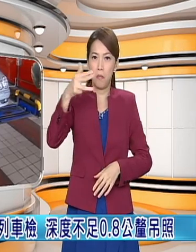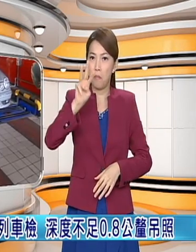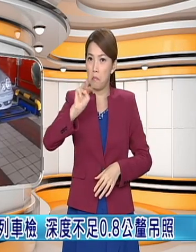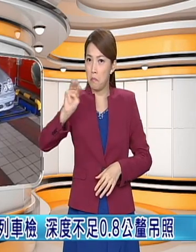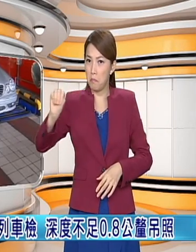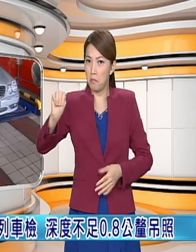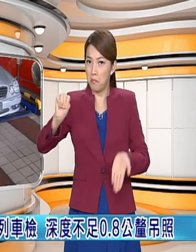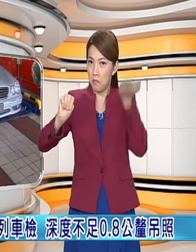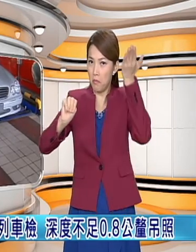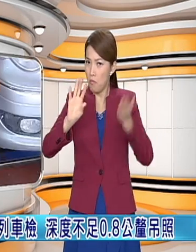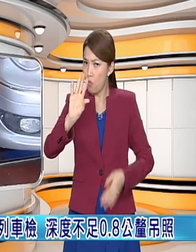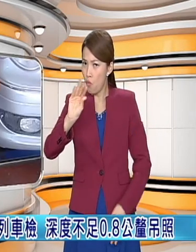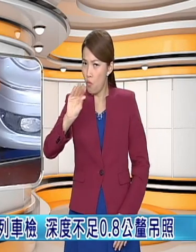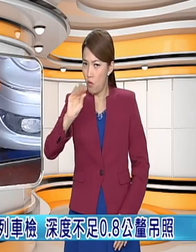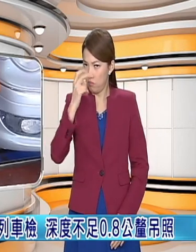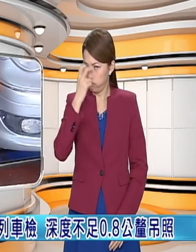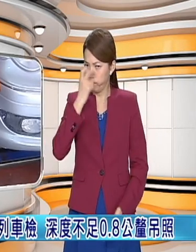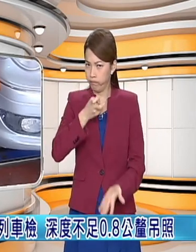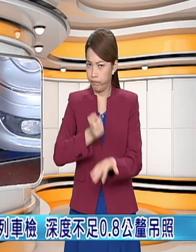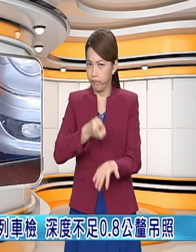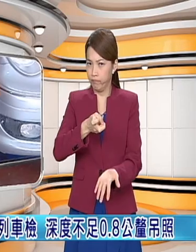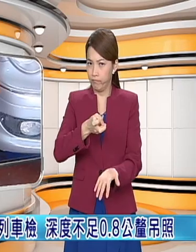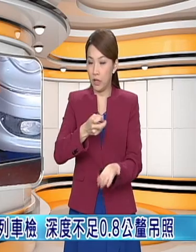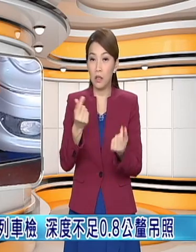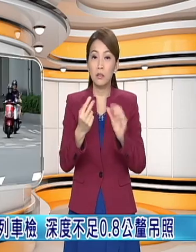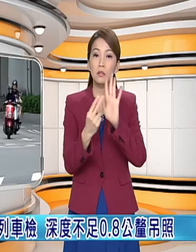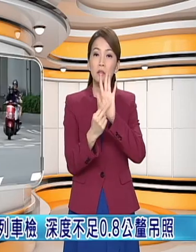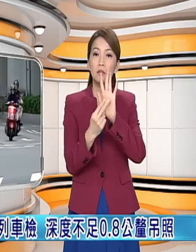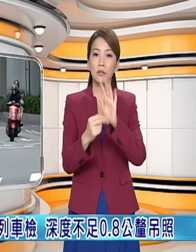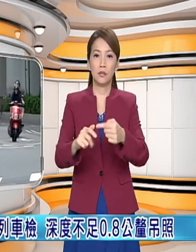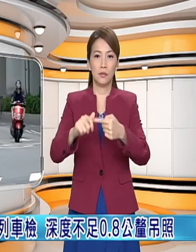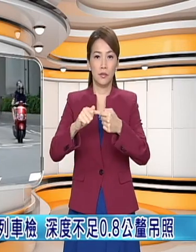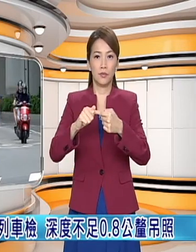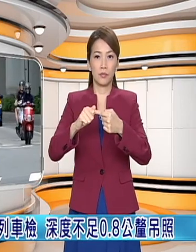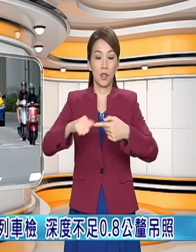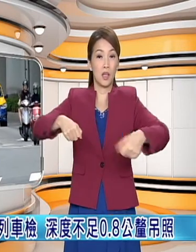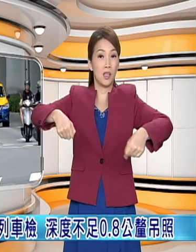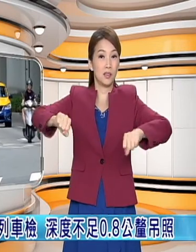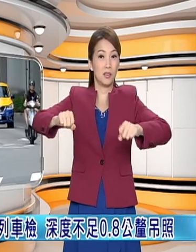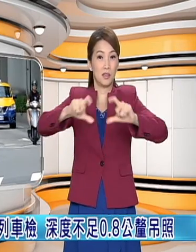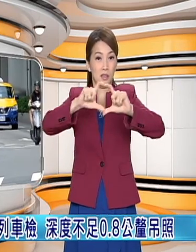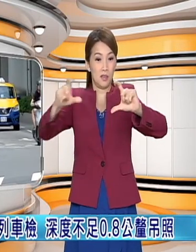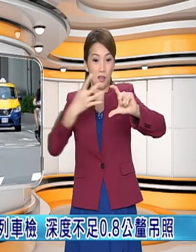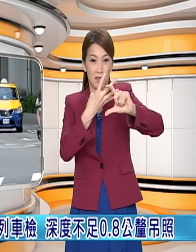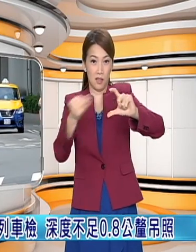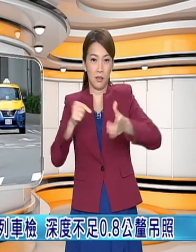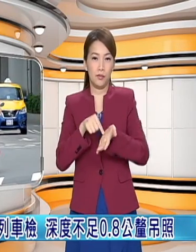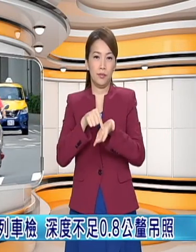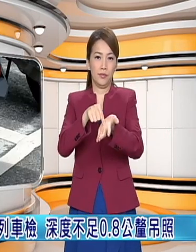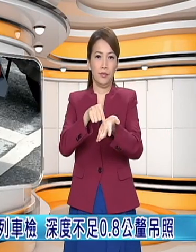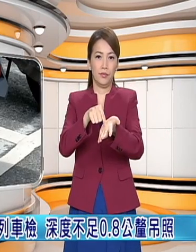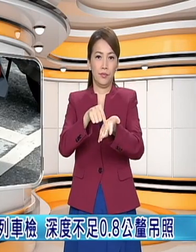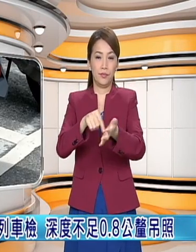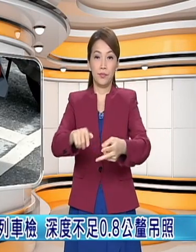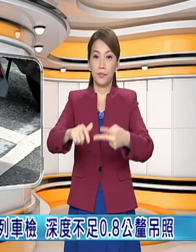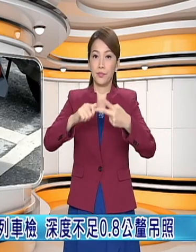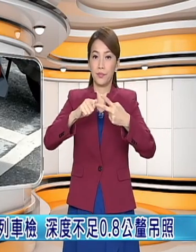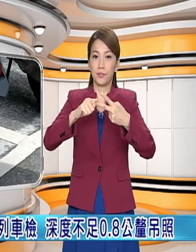于0.8公里列入检验项目。凡是机车申请牌照、重领车